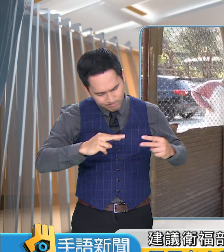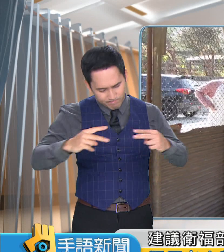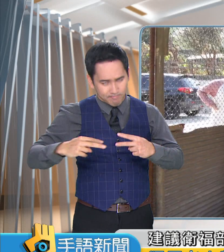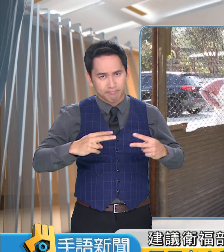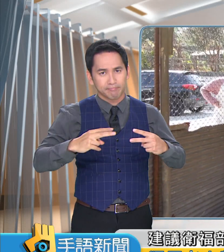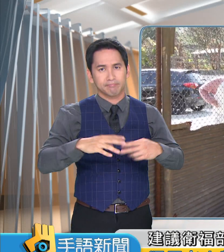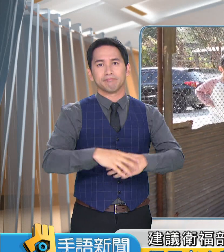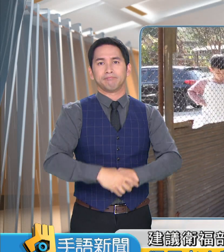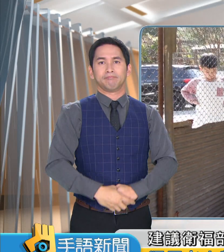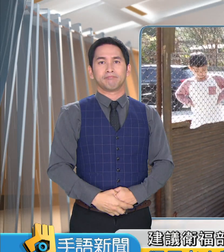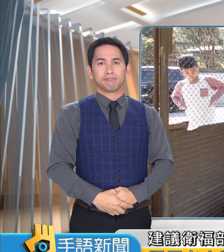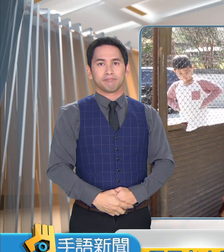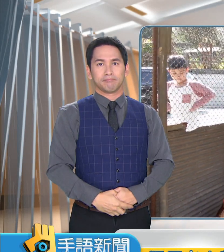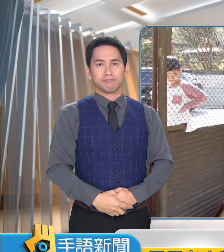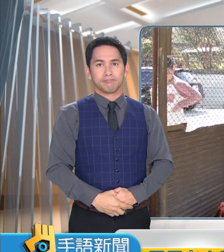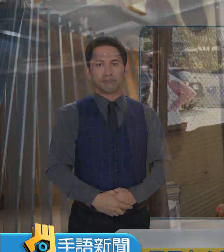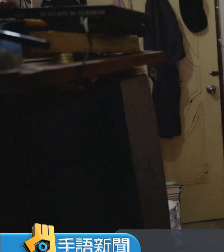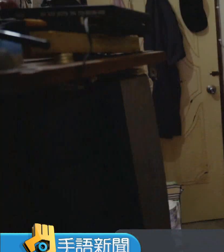讨。